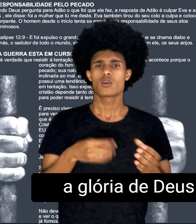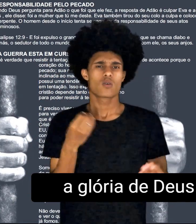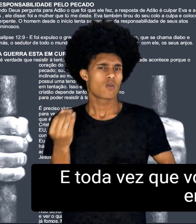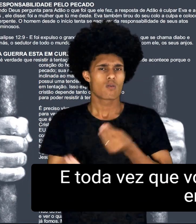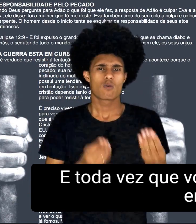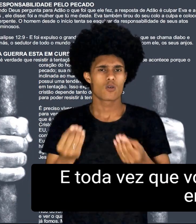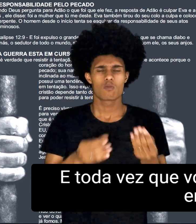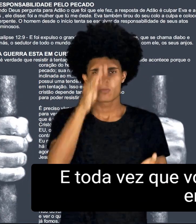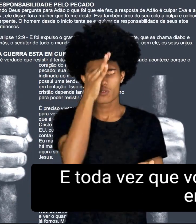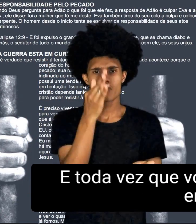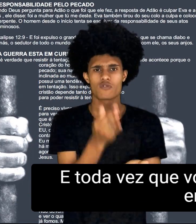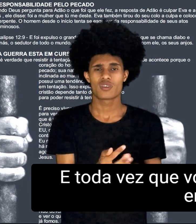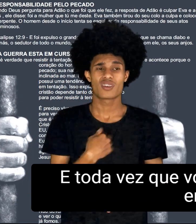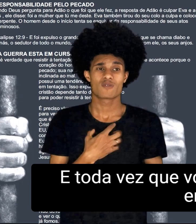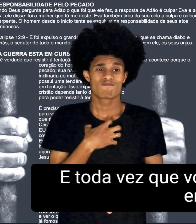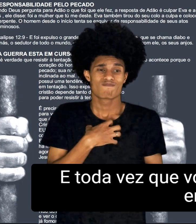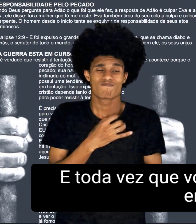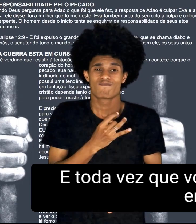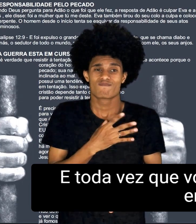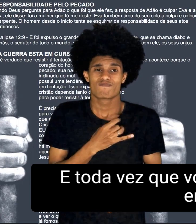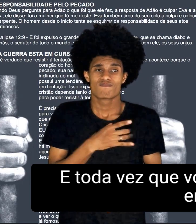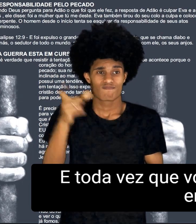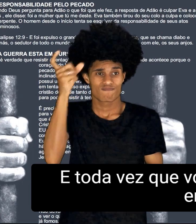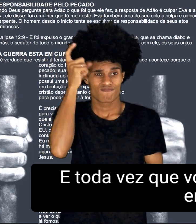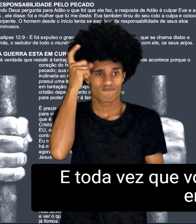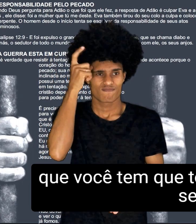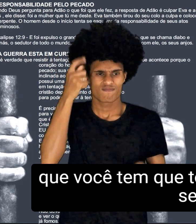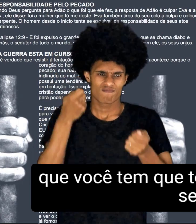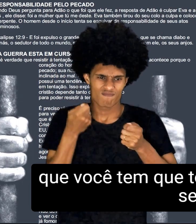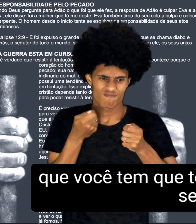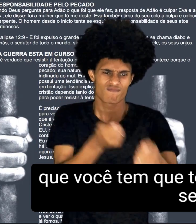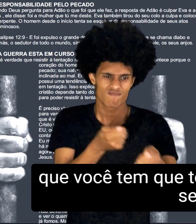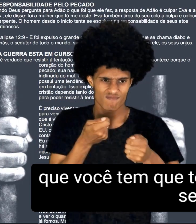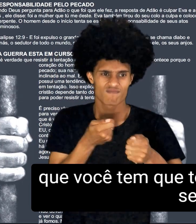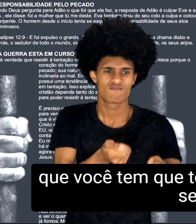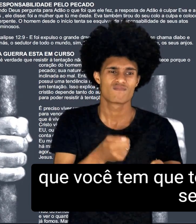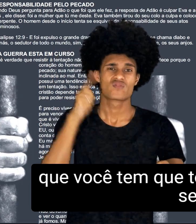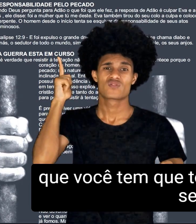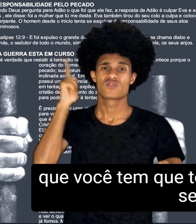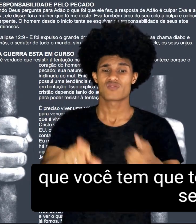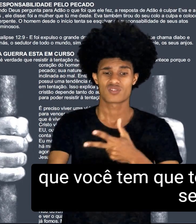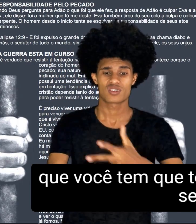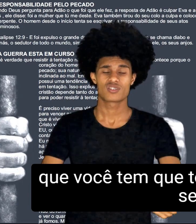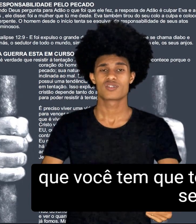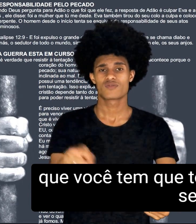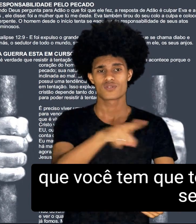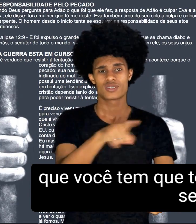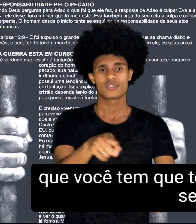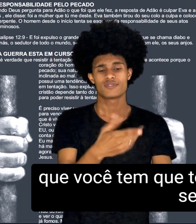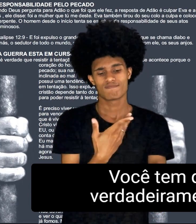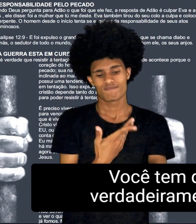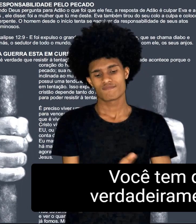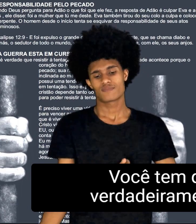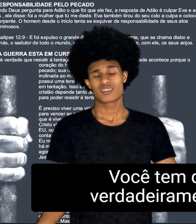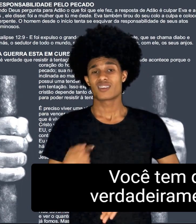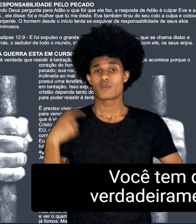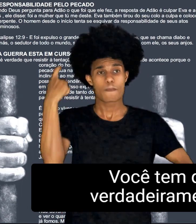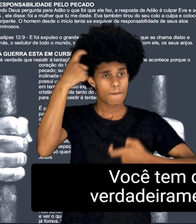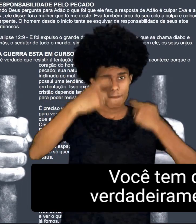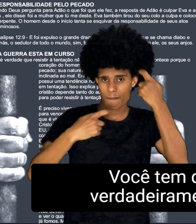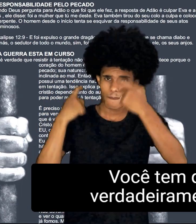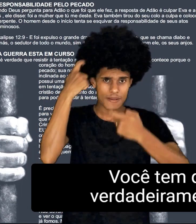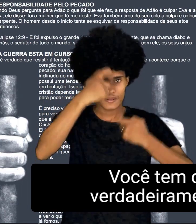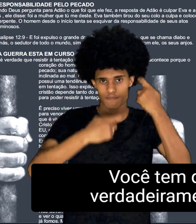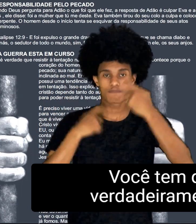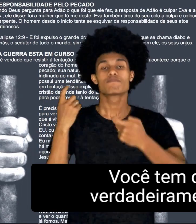exemplo nessa terra. E toda vez que você se vê na frente de uma encruzilhada que você tem que tomar decisões, você tem que ser um atalaia, você tem que vigiar,